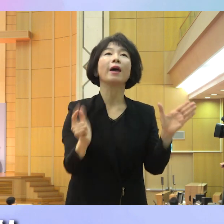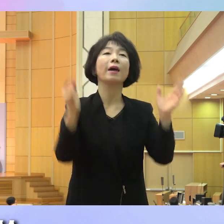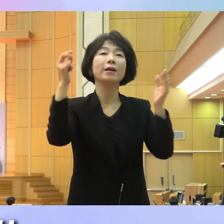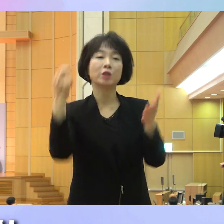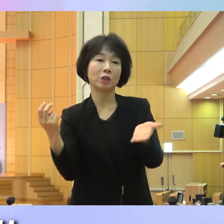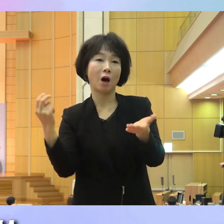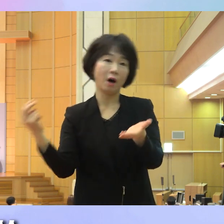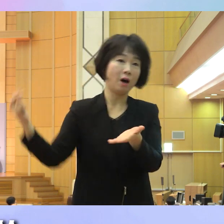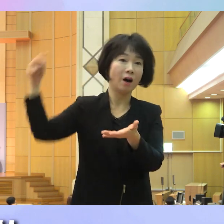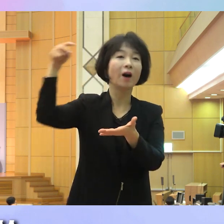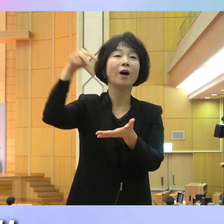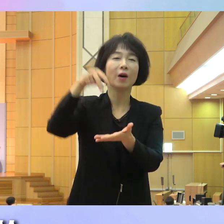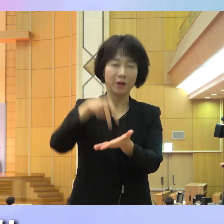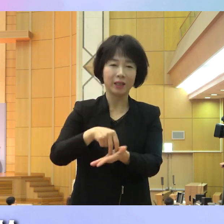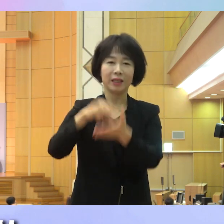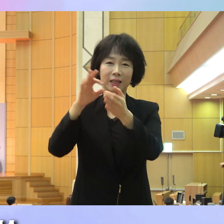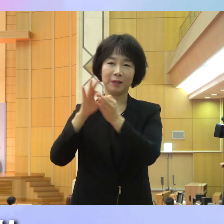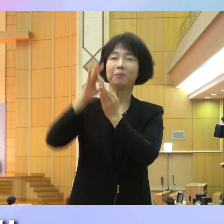굳게